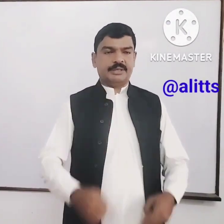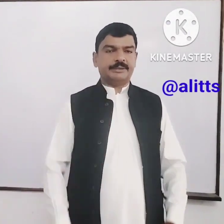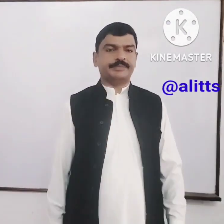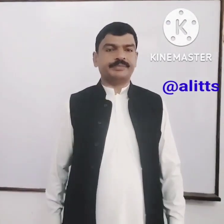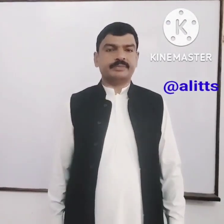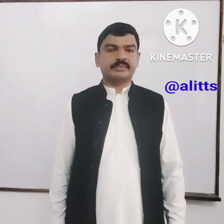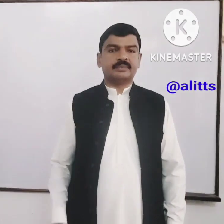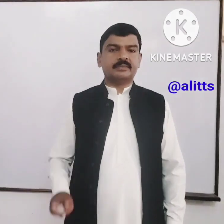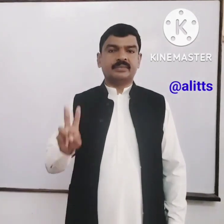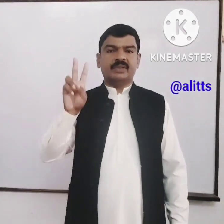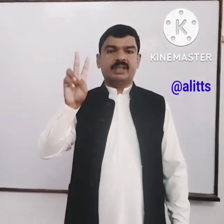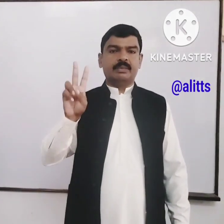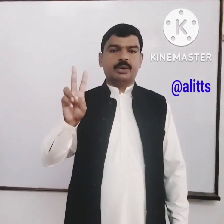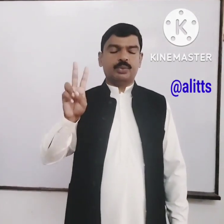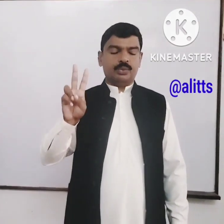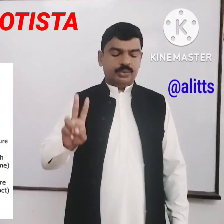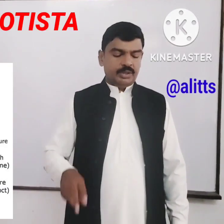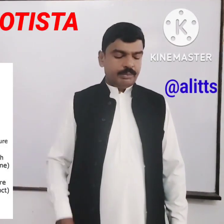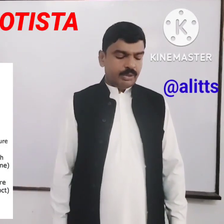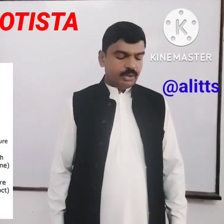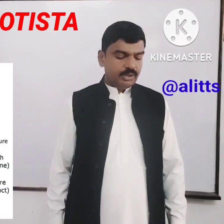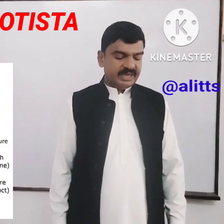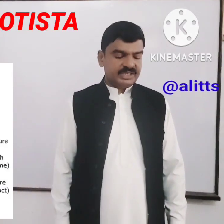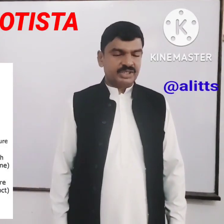है। नंबर 2 प्रोटिस्टा